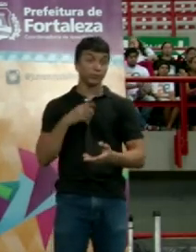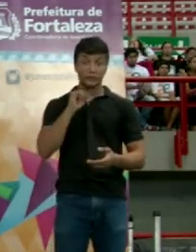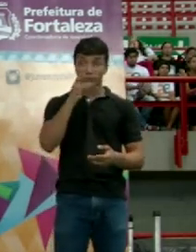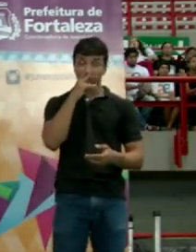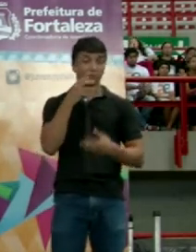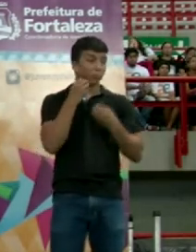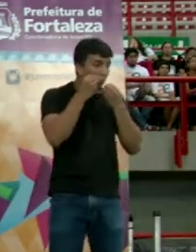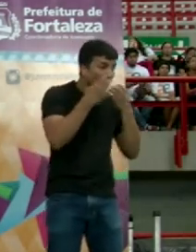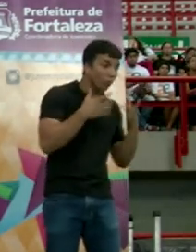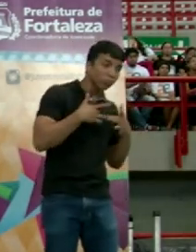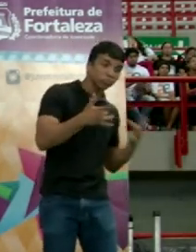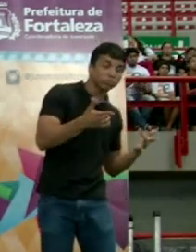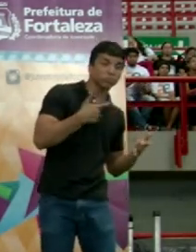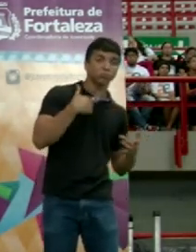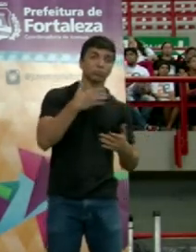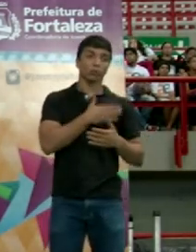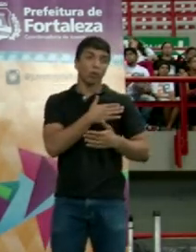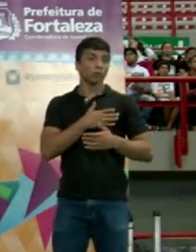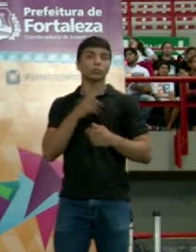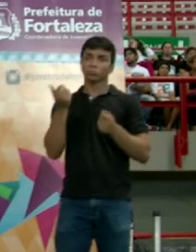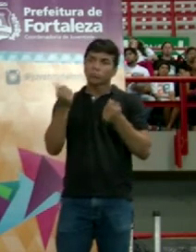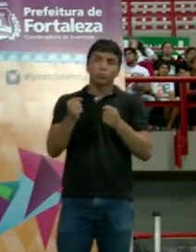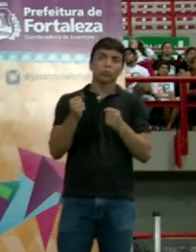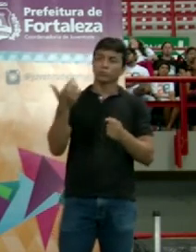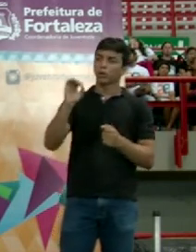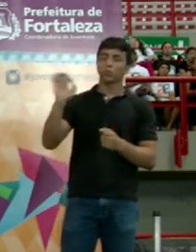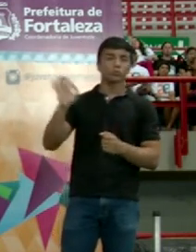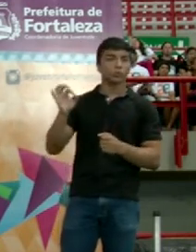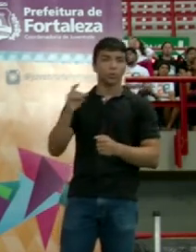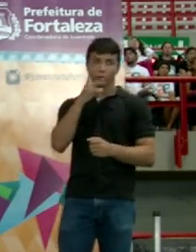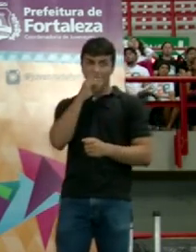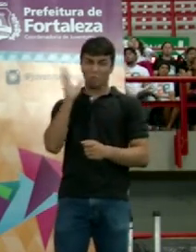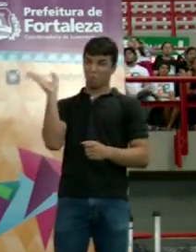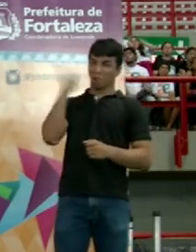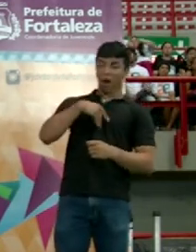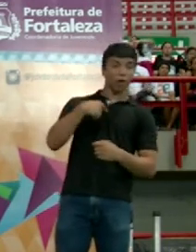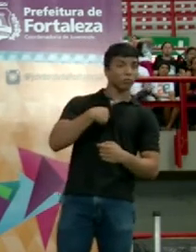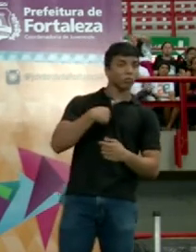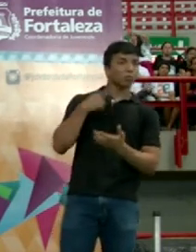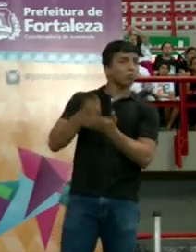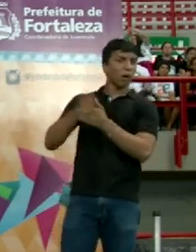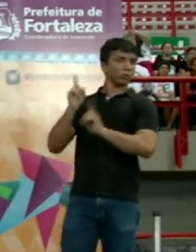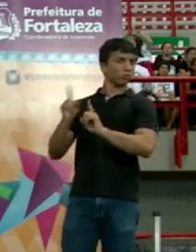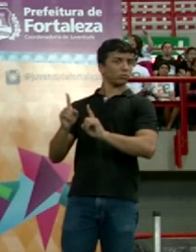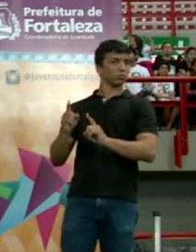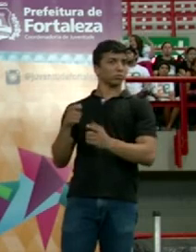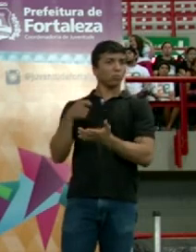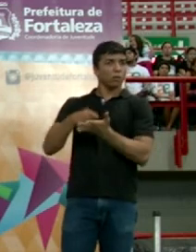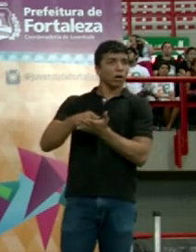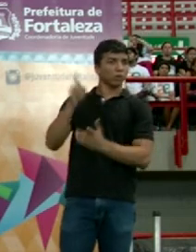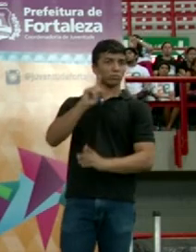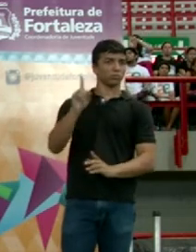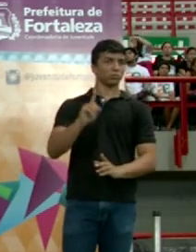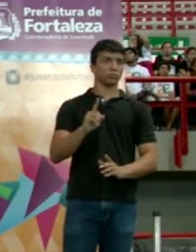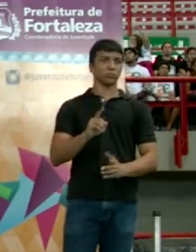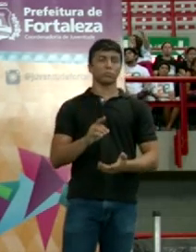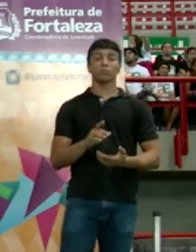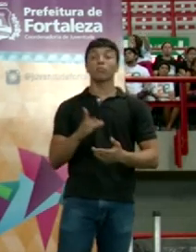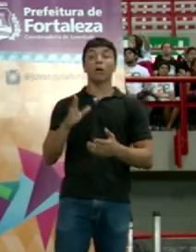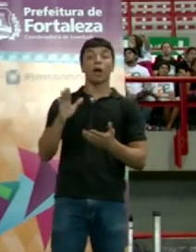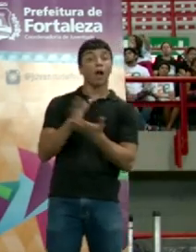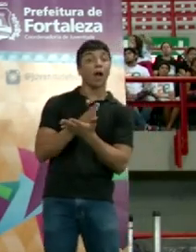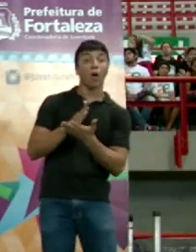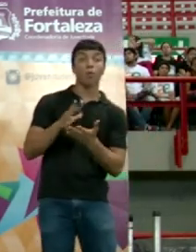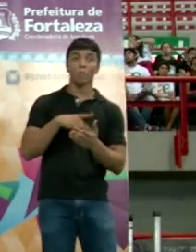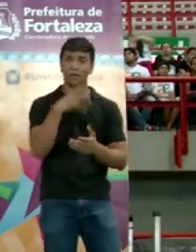bem atendidos, nós pagamos 10%, mas se nós somos mal atendidos, paga nem a pau, meu irmão, né? Agora, tem gente